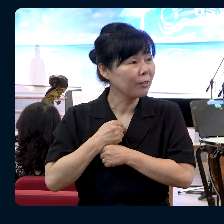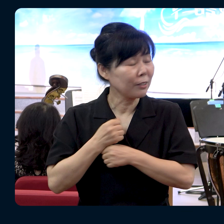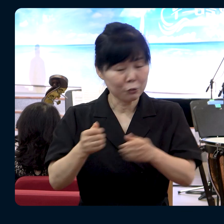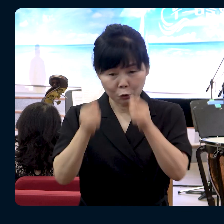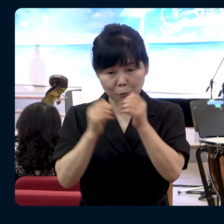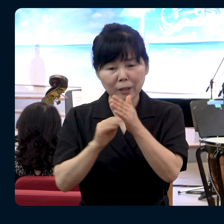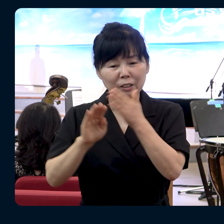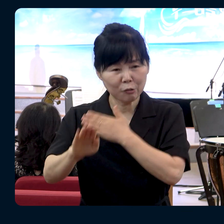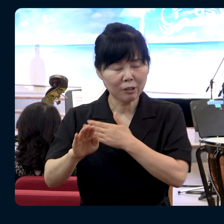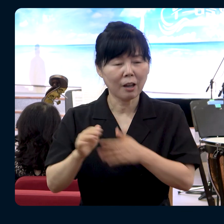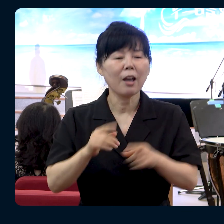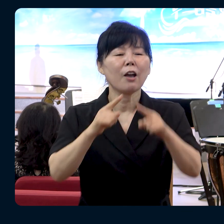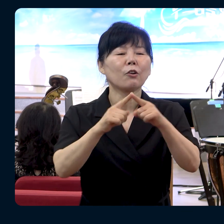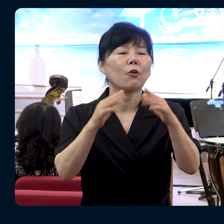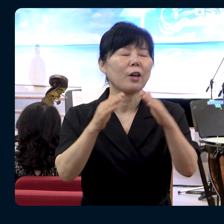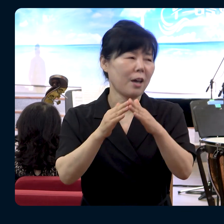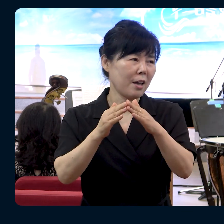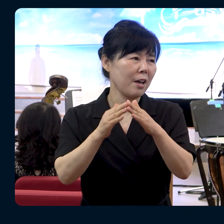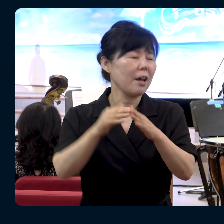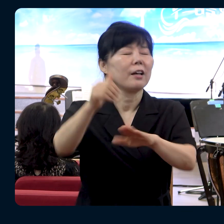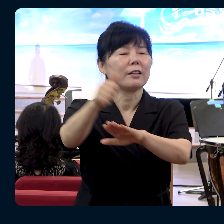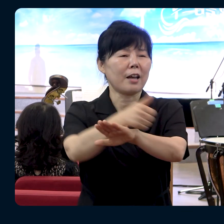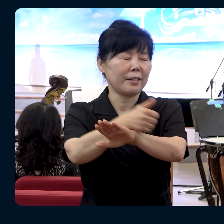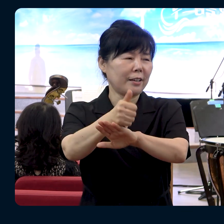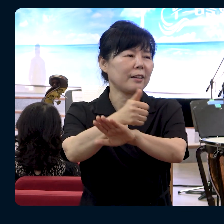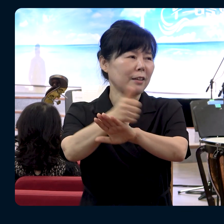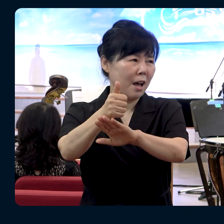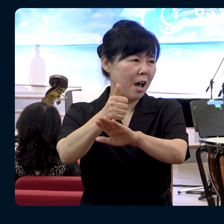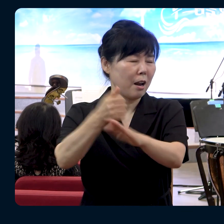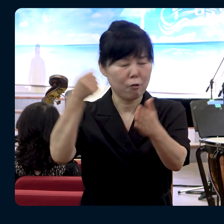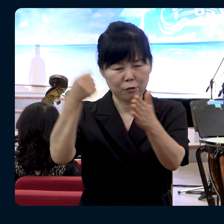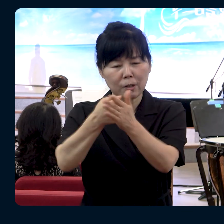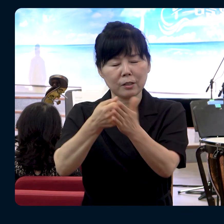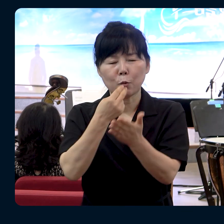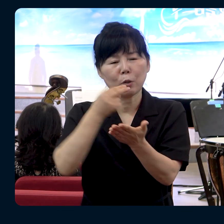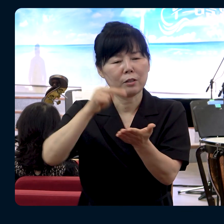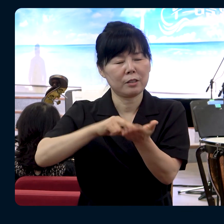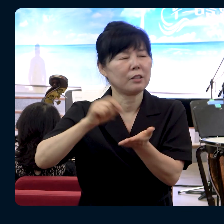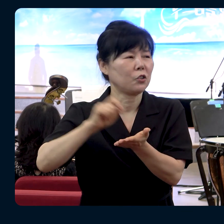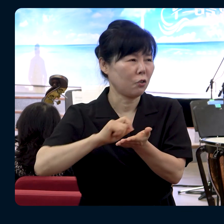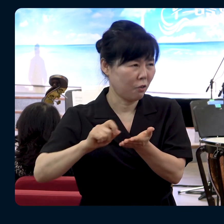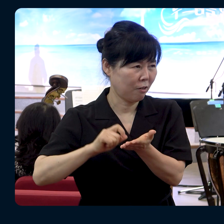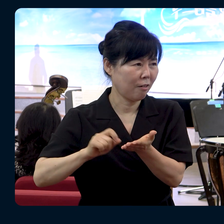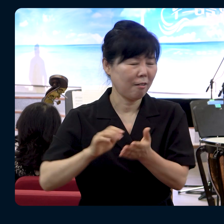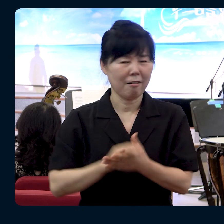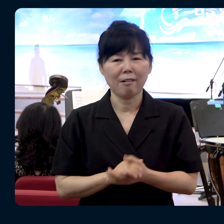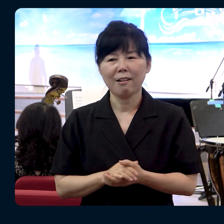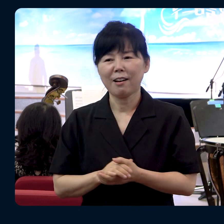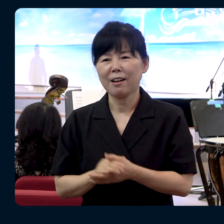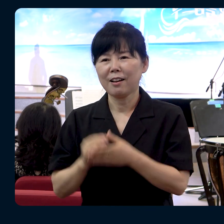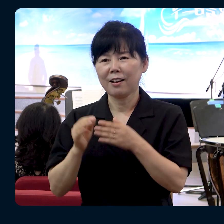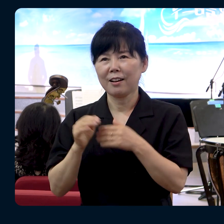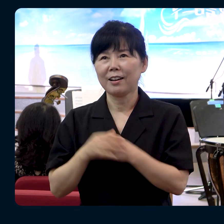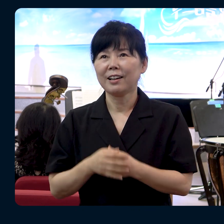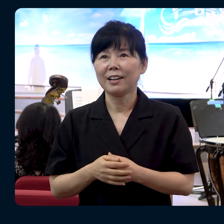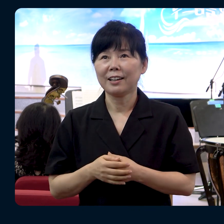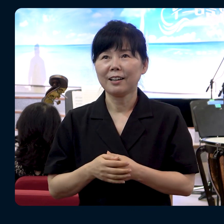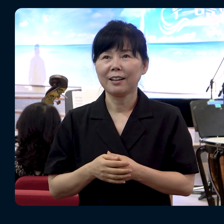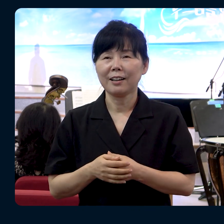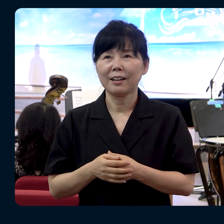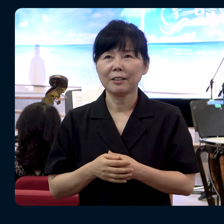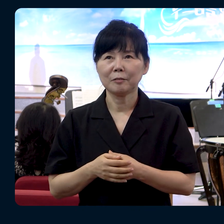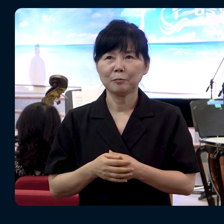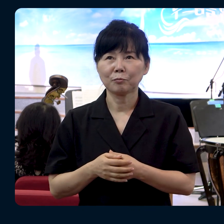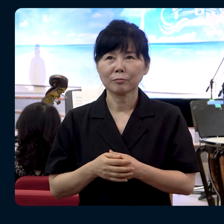가겠다라는 그런 편지였어요. 그리고 나이트클럽은 토요일 주일, 보통 그때 토요일 날 밤에 들어갔다가 주일 아침에 나오는